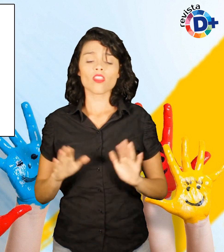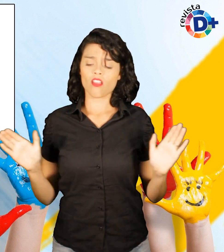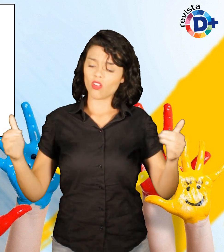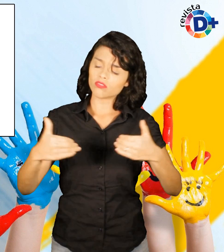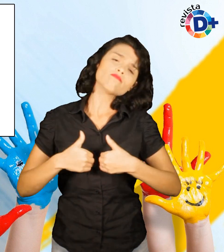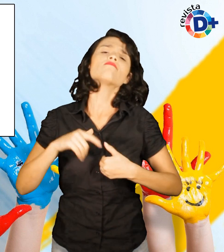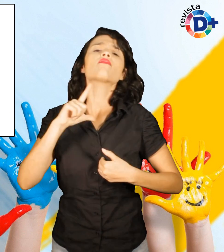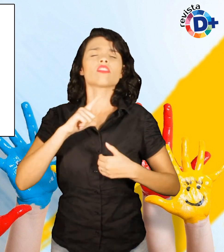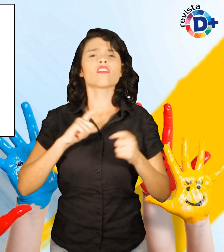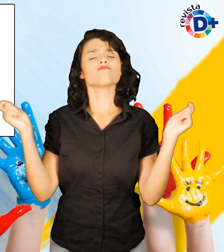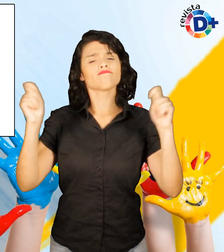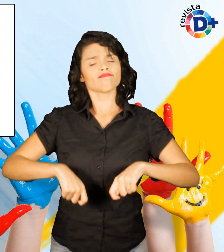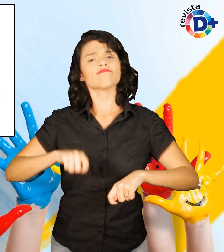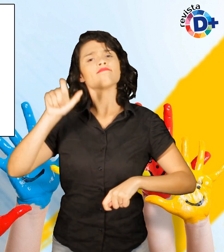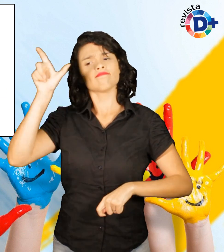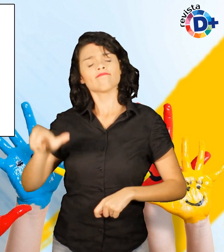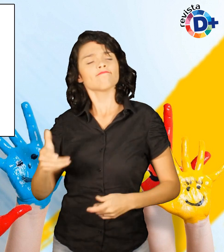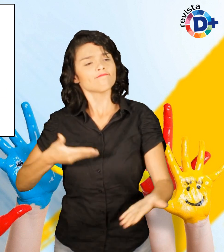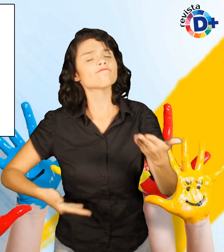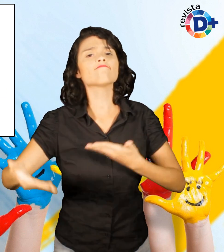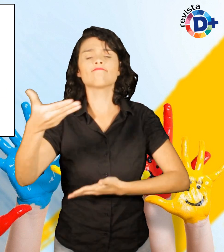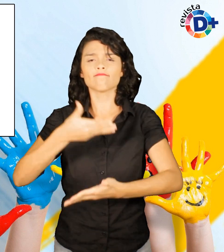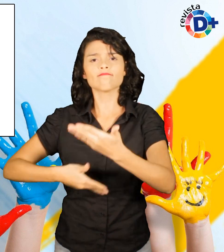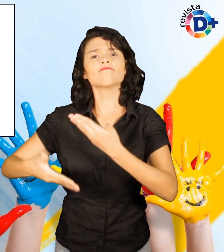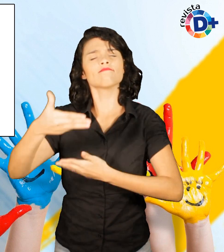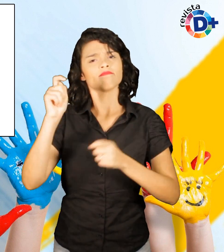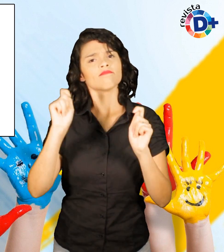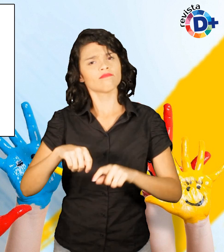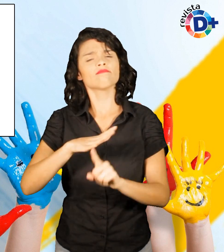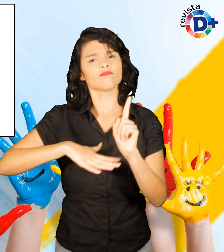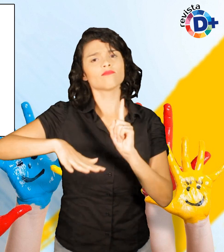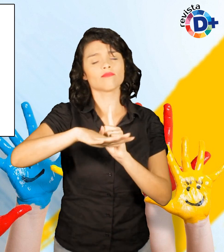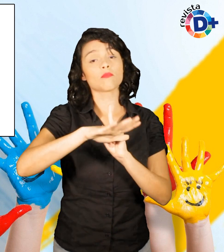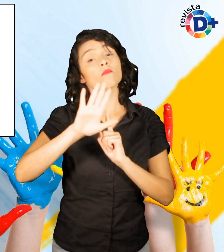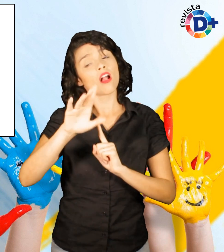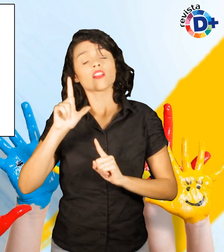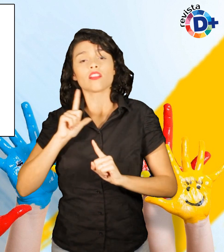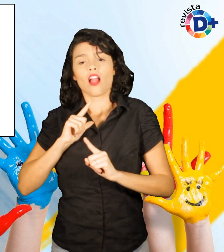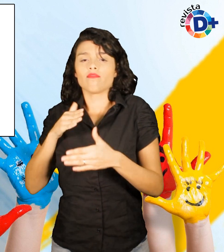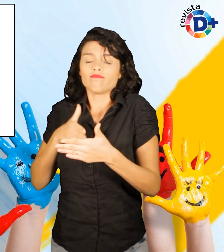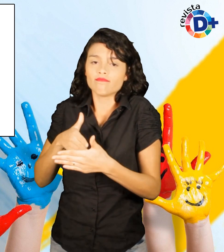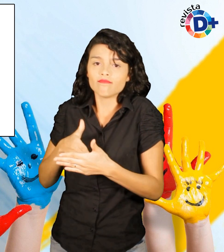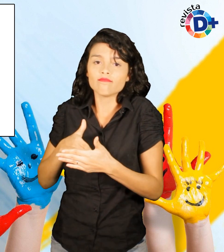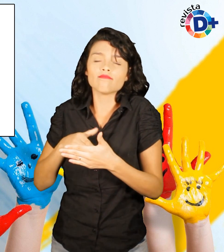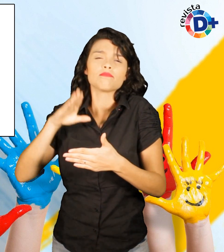condições de conviver com outras pessoas, apesar de possuírem algumas limitações, principalmente